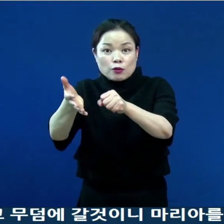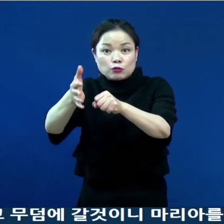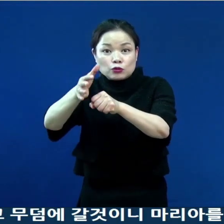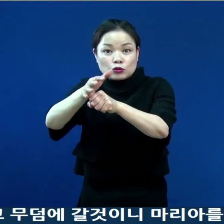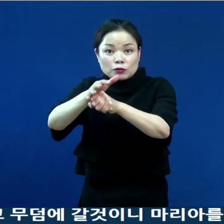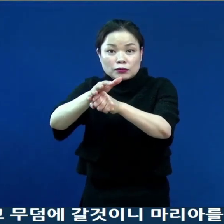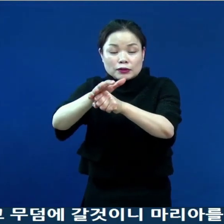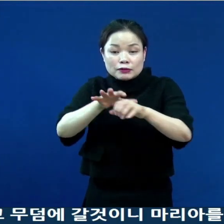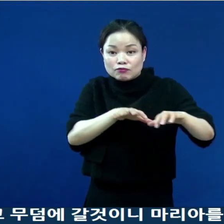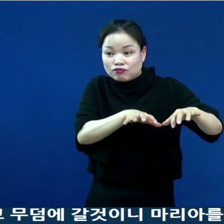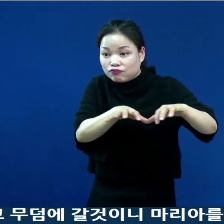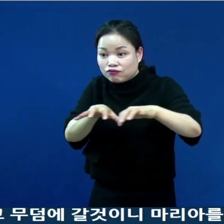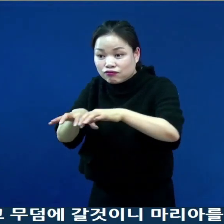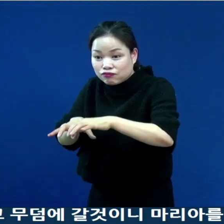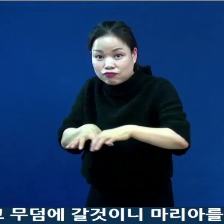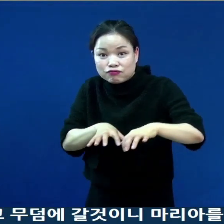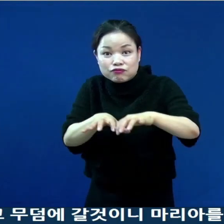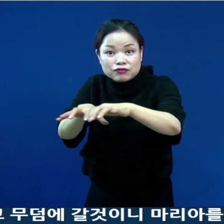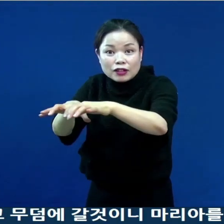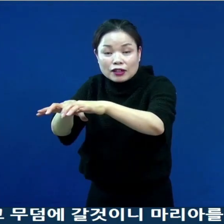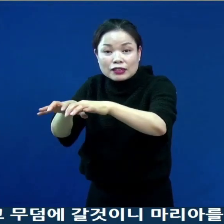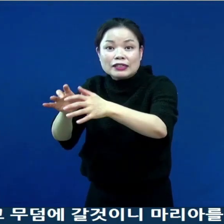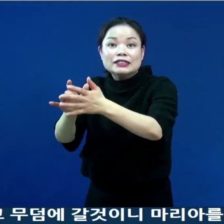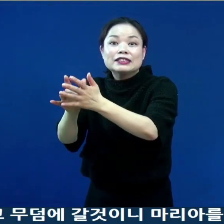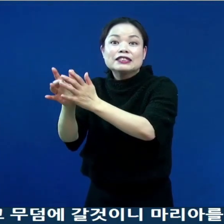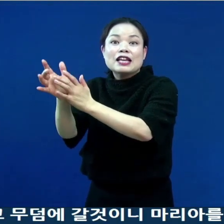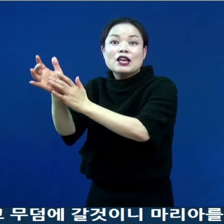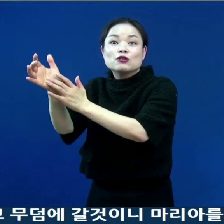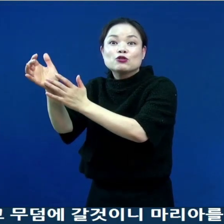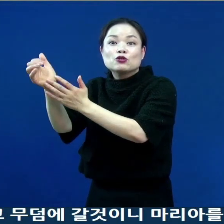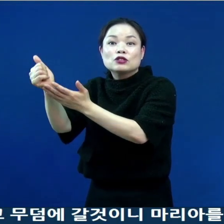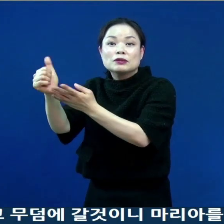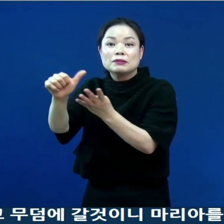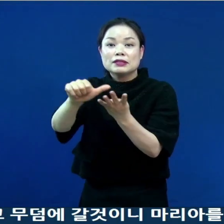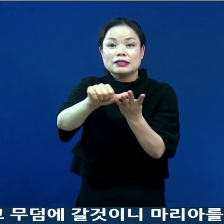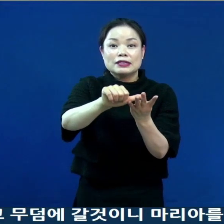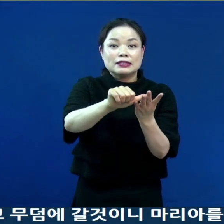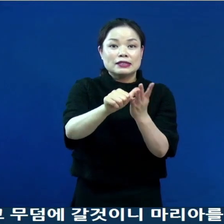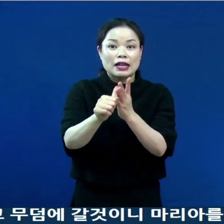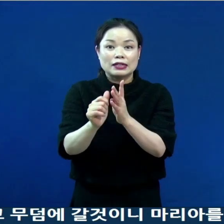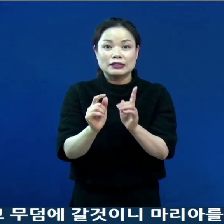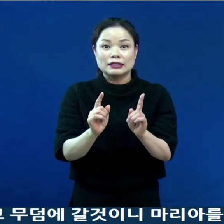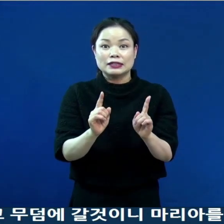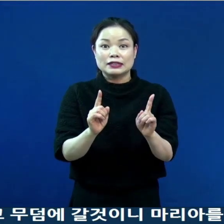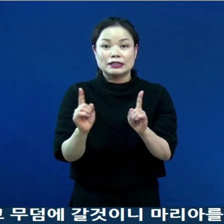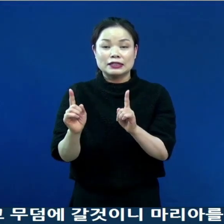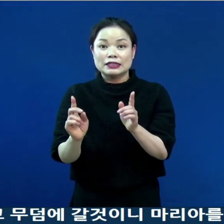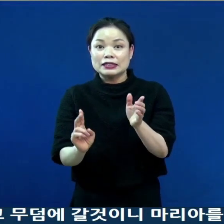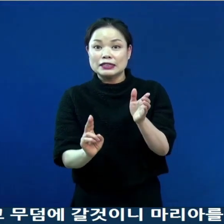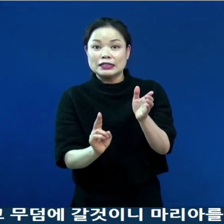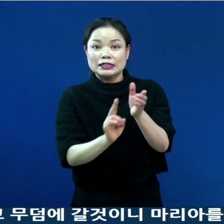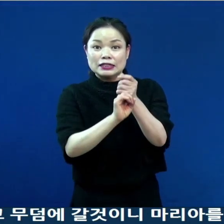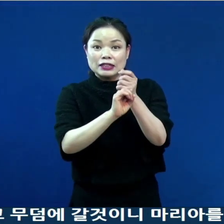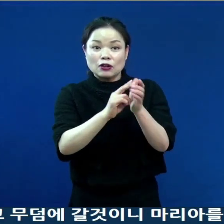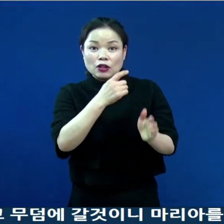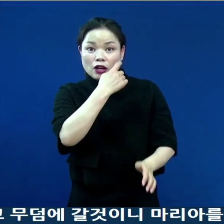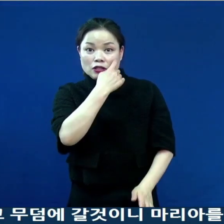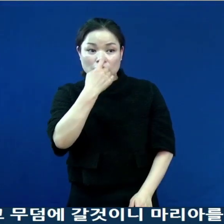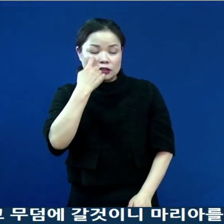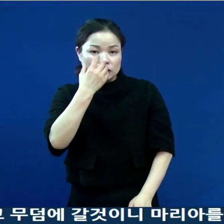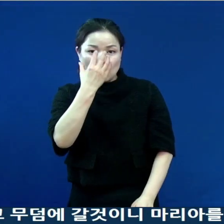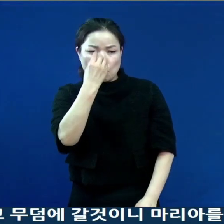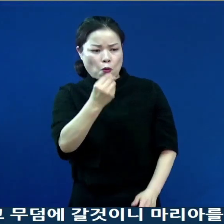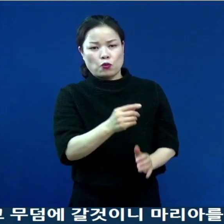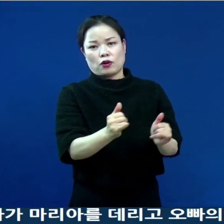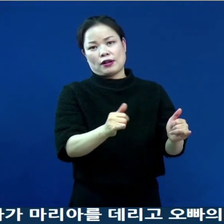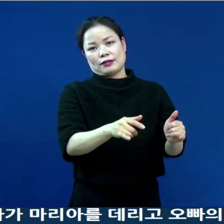거예요. 그래서 이 무리들이 예수님이 나사로를 일으키는 그 기적의 현장을 목격한 사람들이